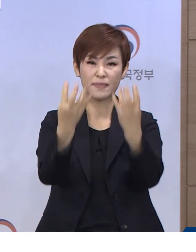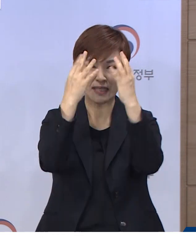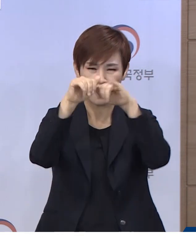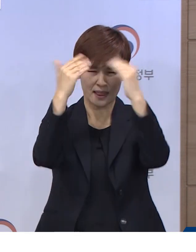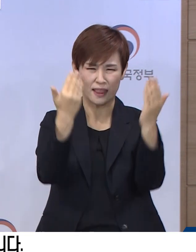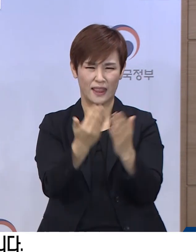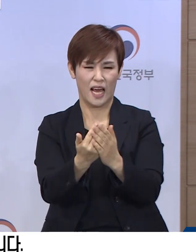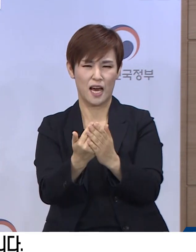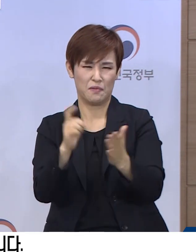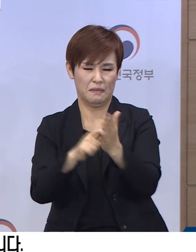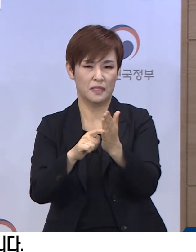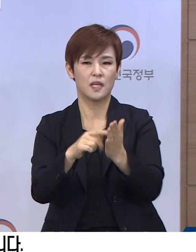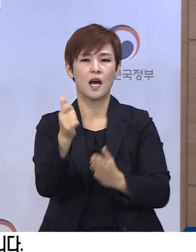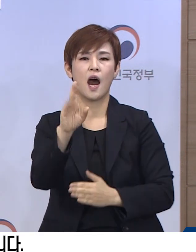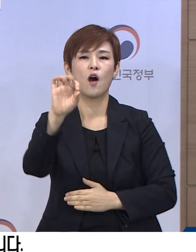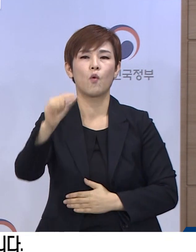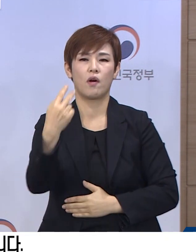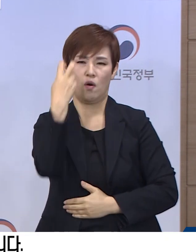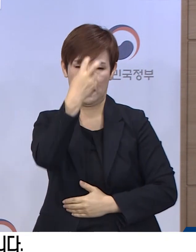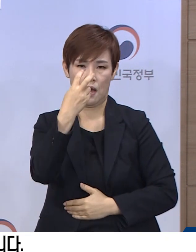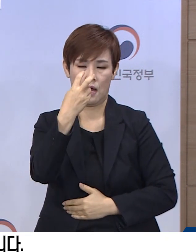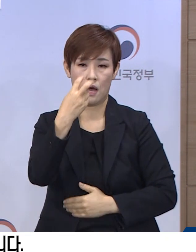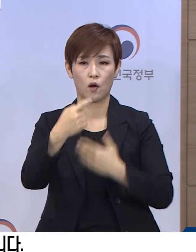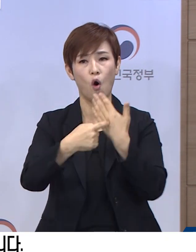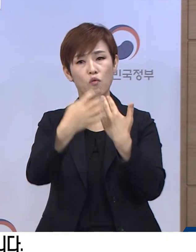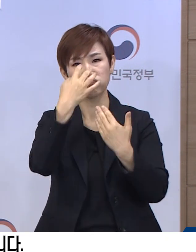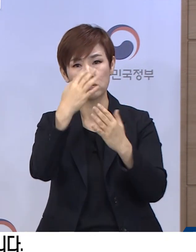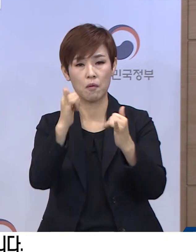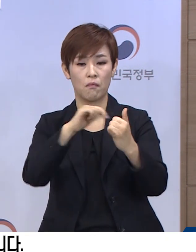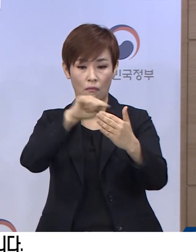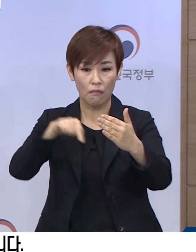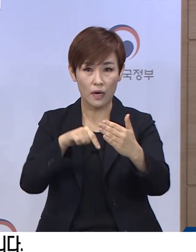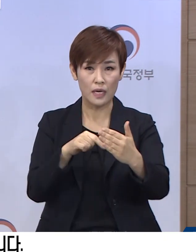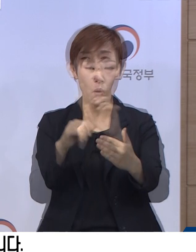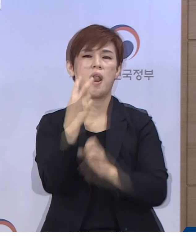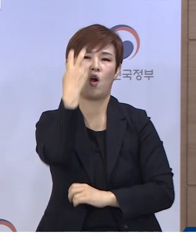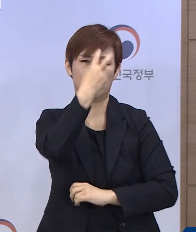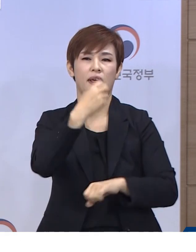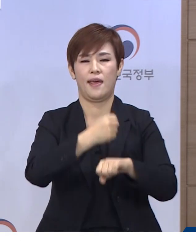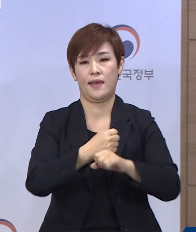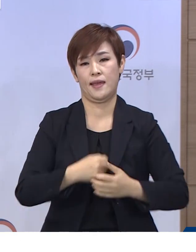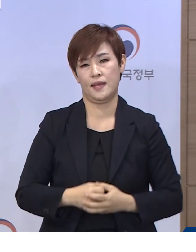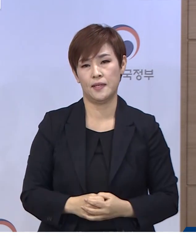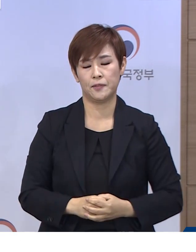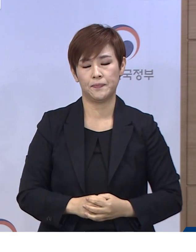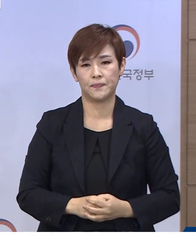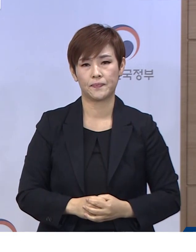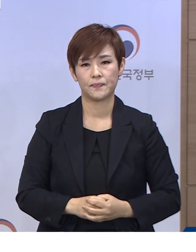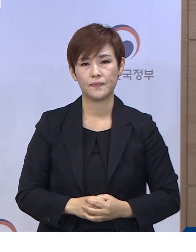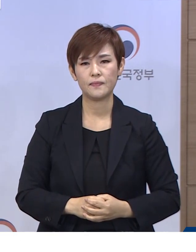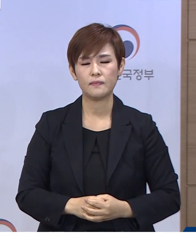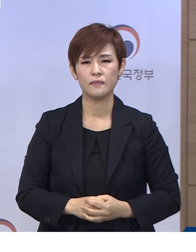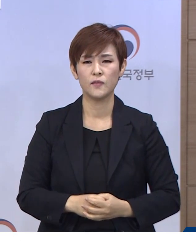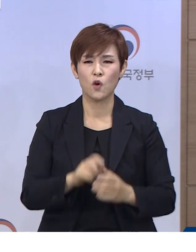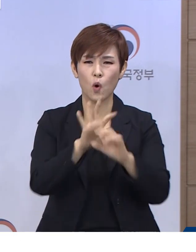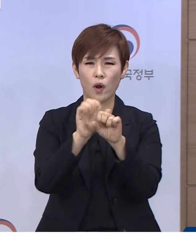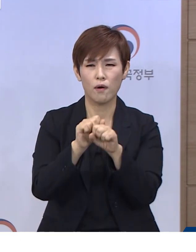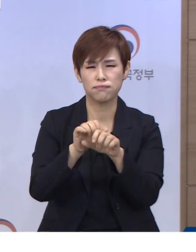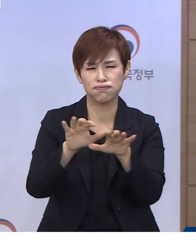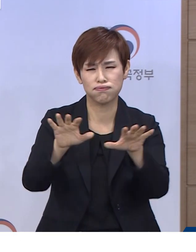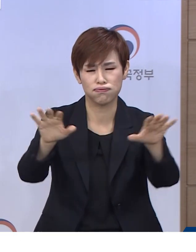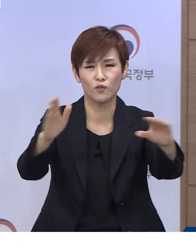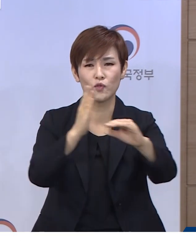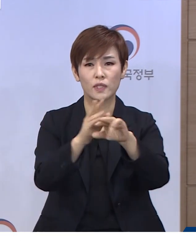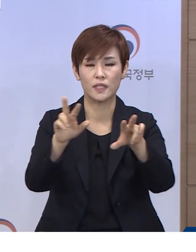실시하여 무증상 감염자 로 인한 가명을 원천적으로 차단하게 씁니다 코로나 씩 전국적으로 확산되는 상황에서